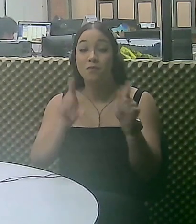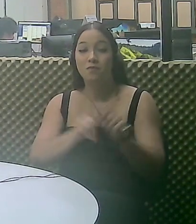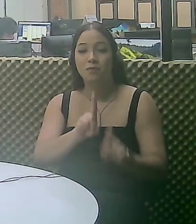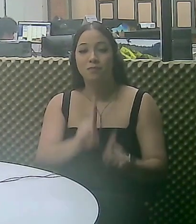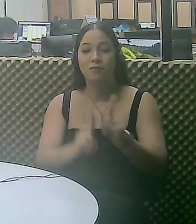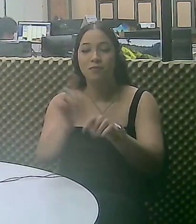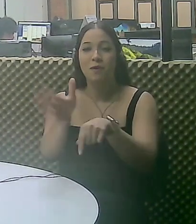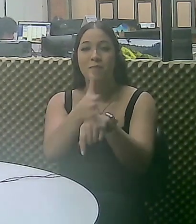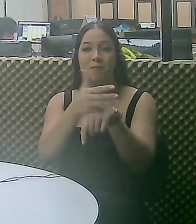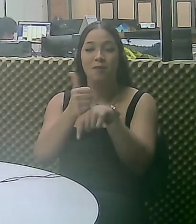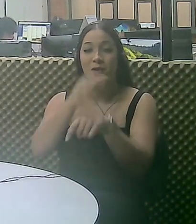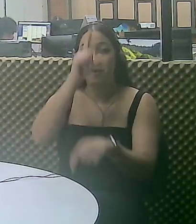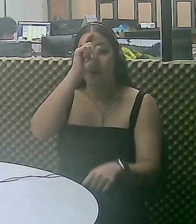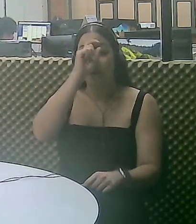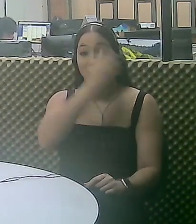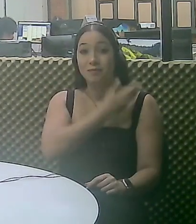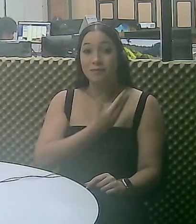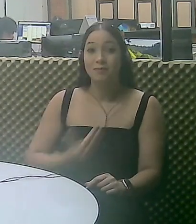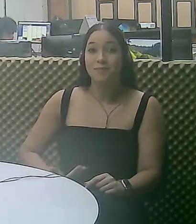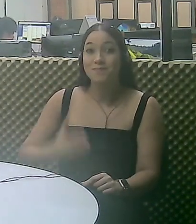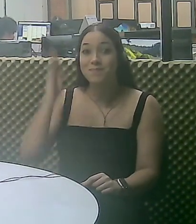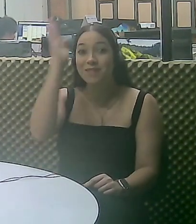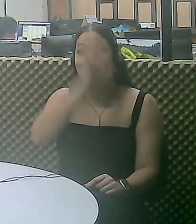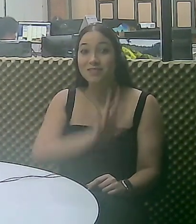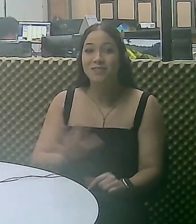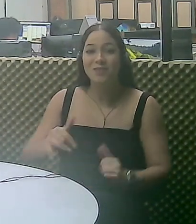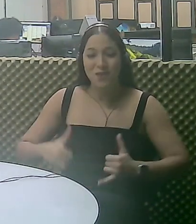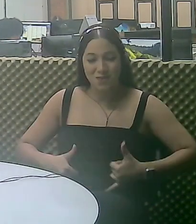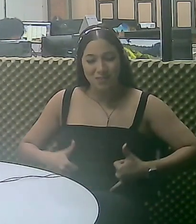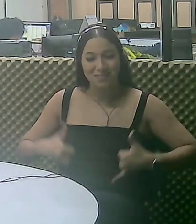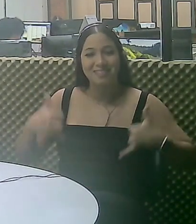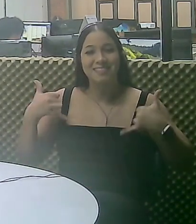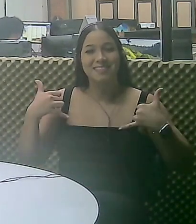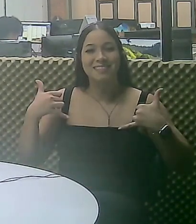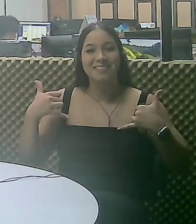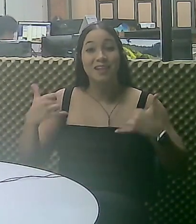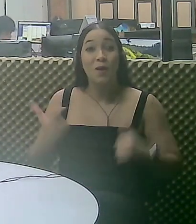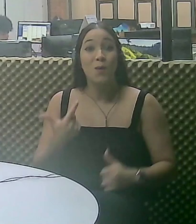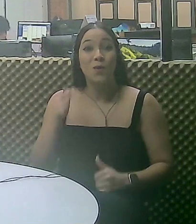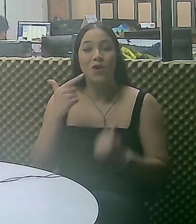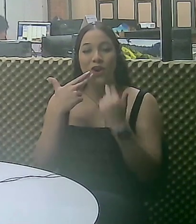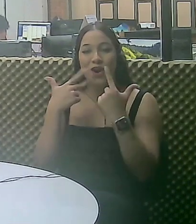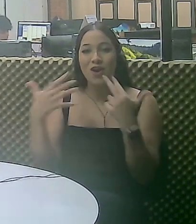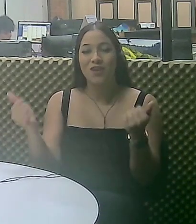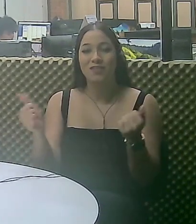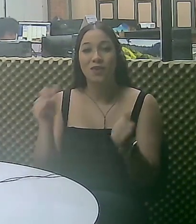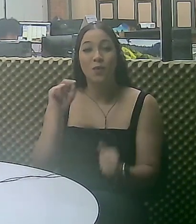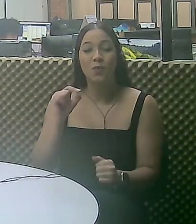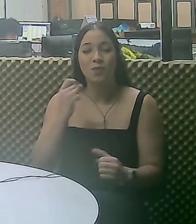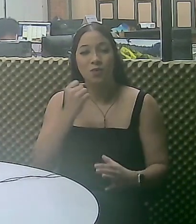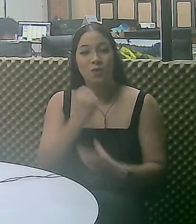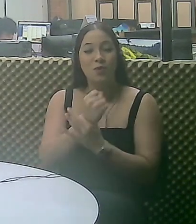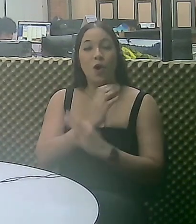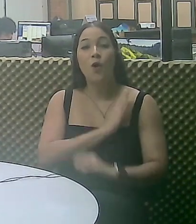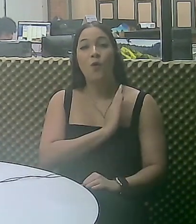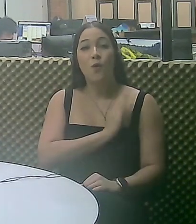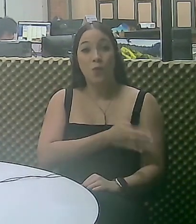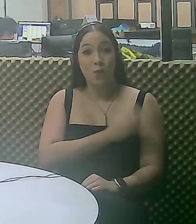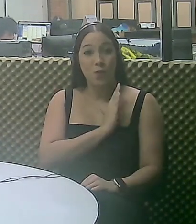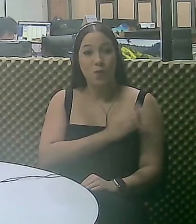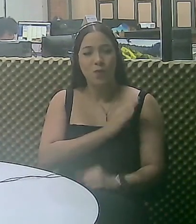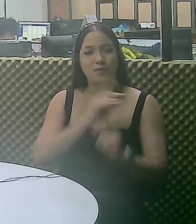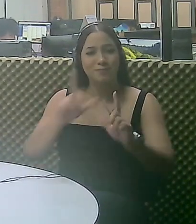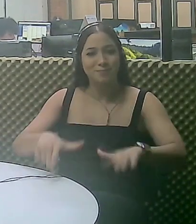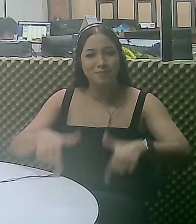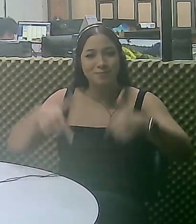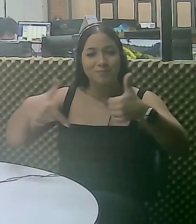dos melhores hospitais públicos do Brasil. Dá um orgulho, né? E outra novidade é o Guardiões do Coração, uma